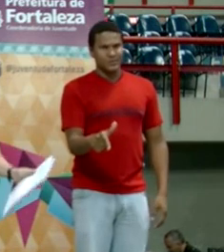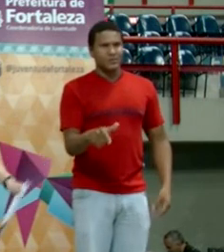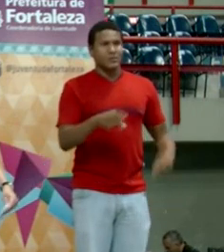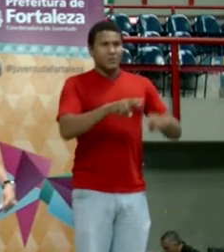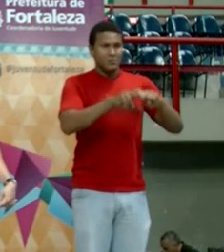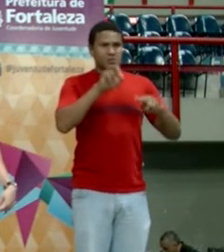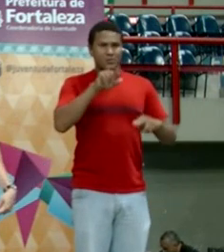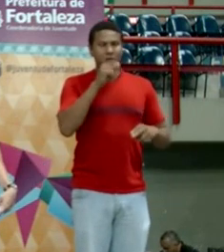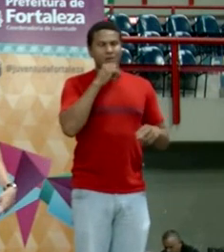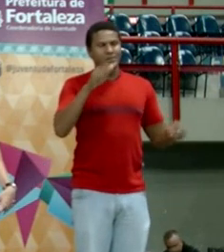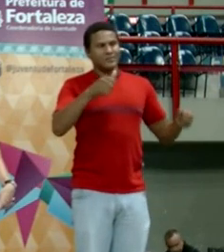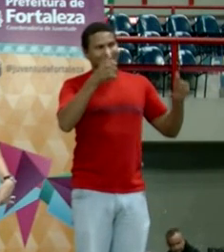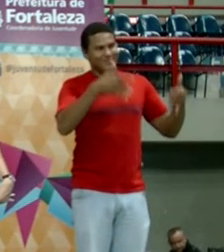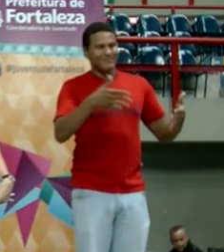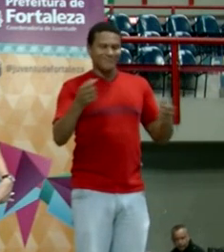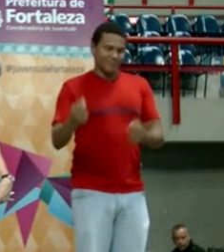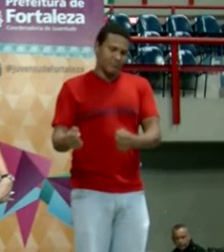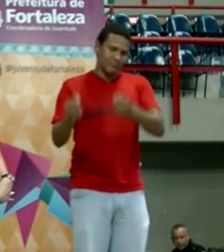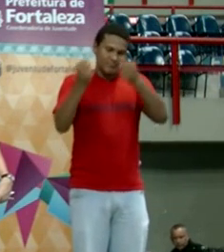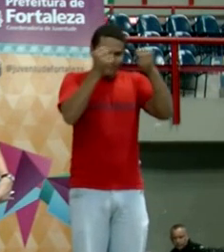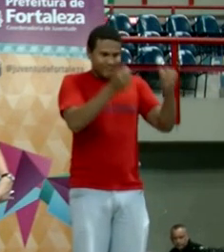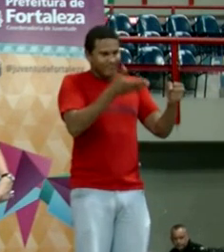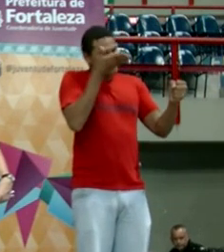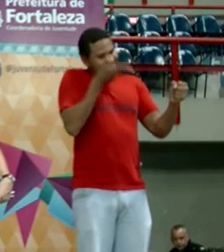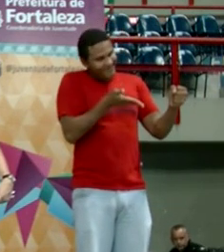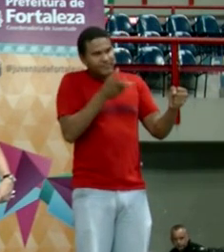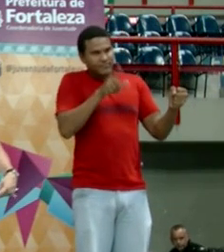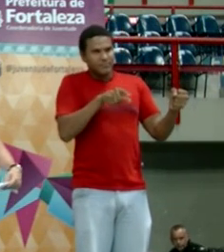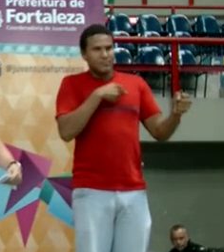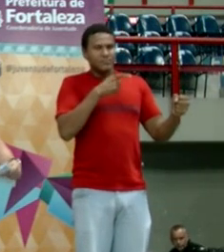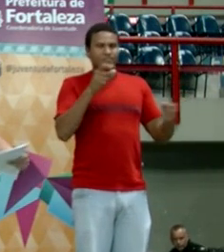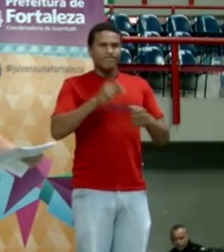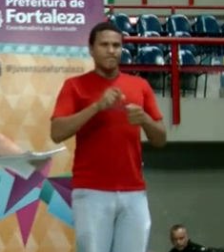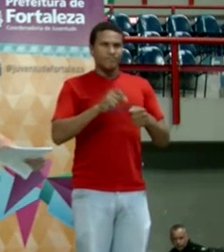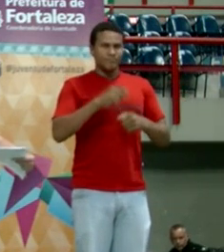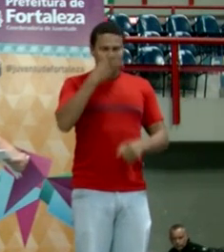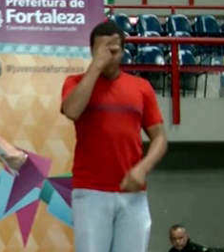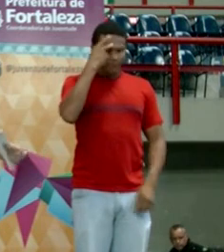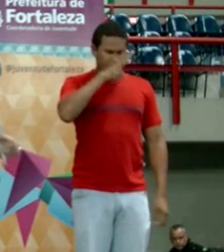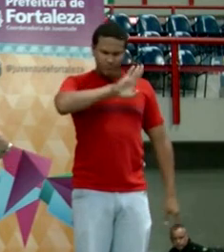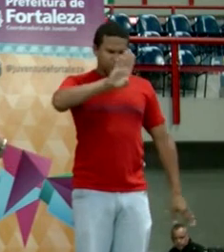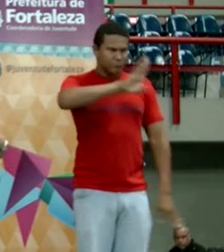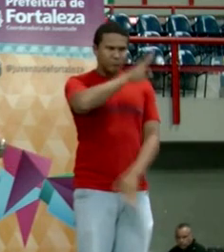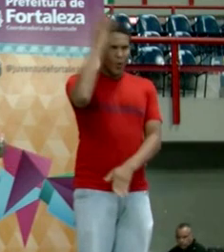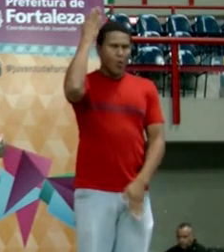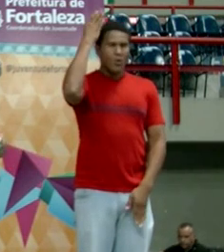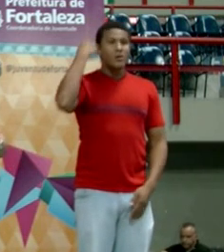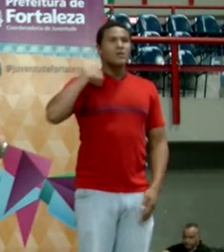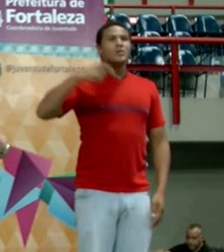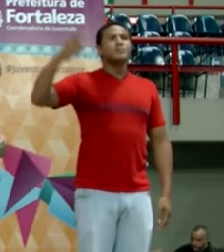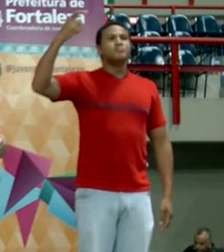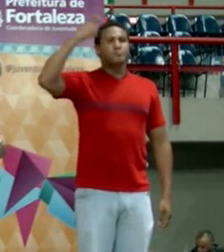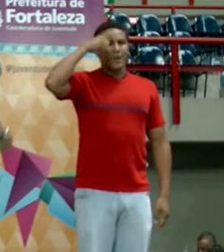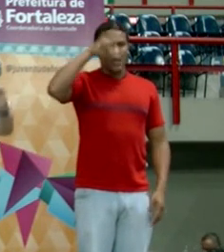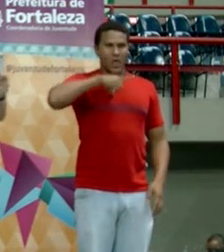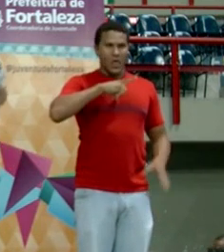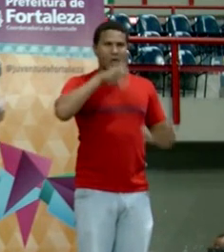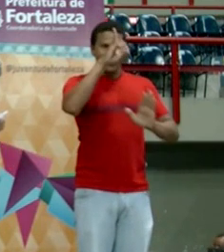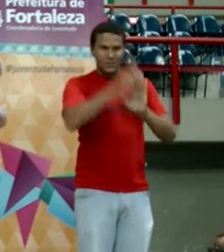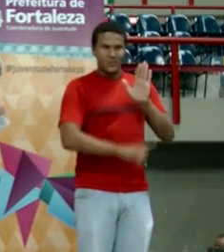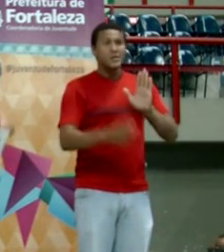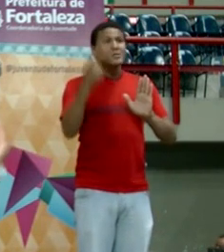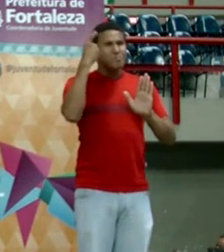a explicação é essa: o poder faz as pessoas exercerem um domínio sobre as outras e acham que tem o